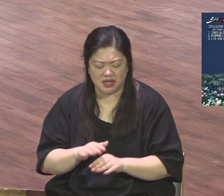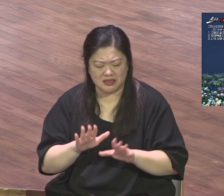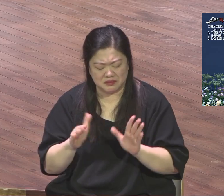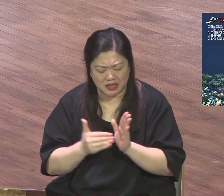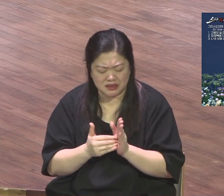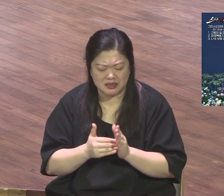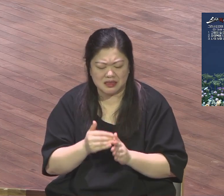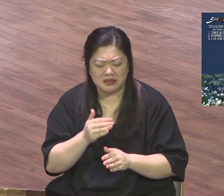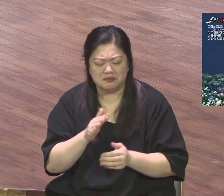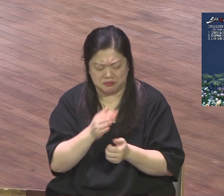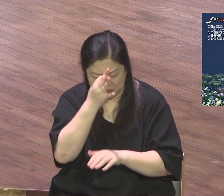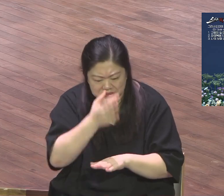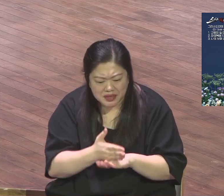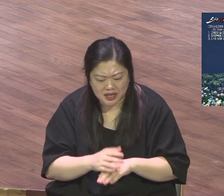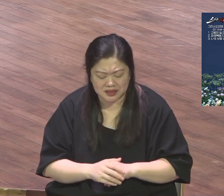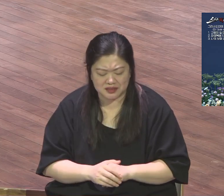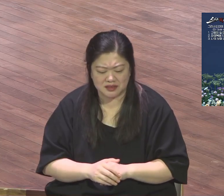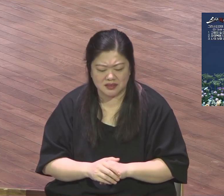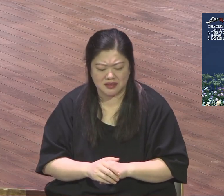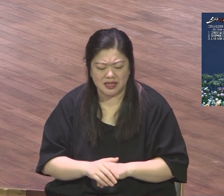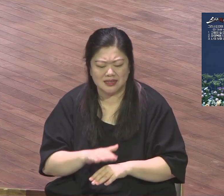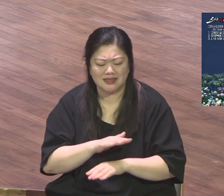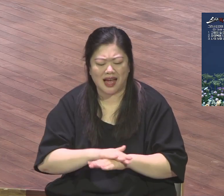그리고 잘 먹고 잘 살아라.